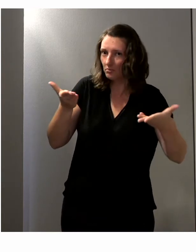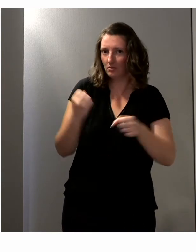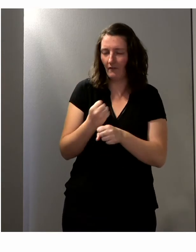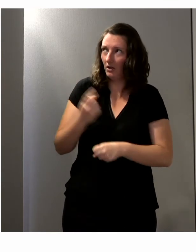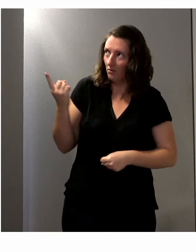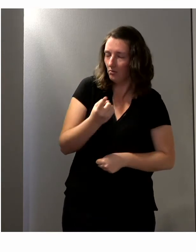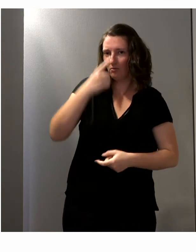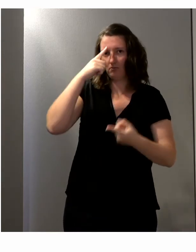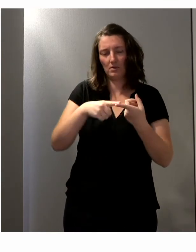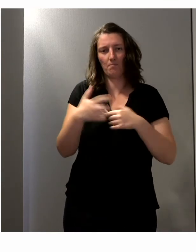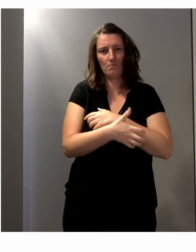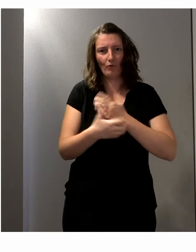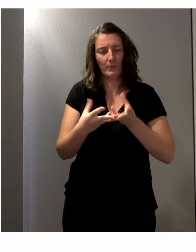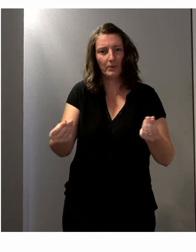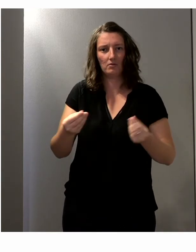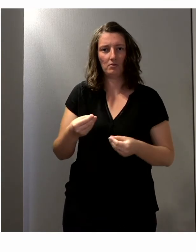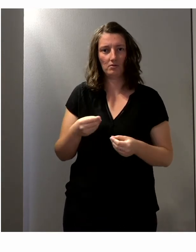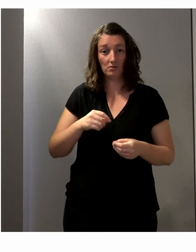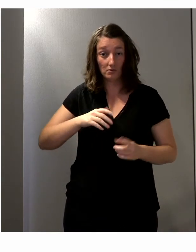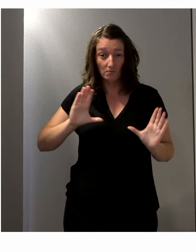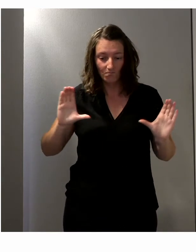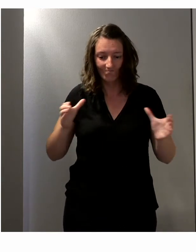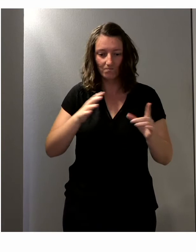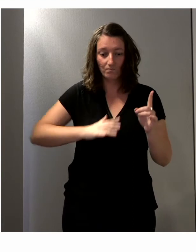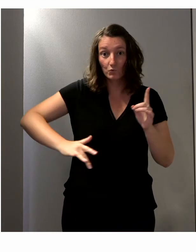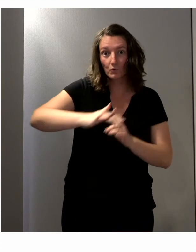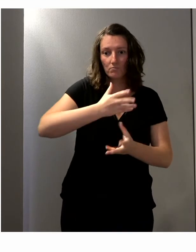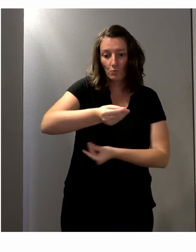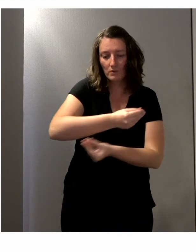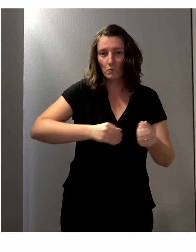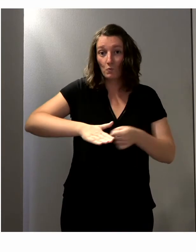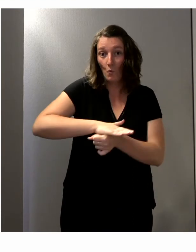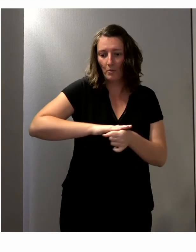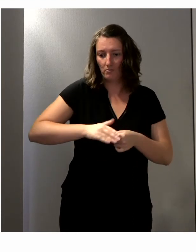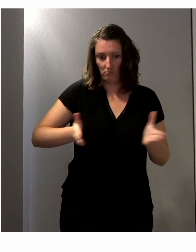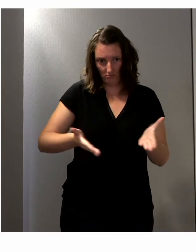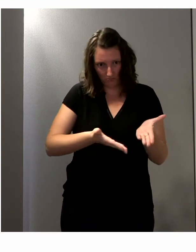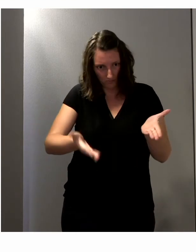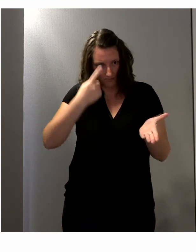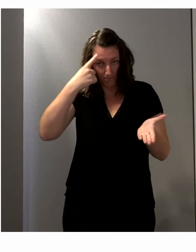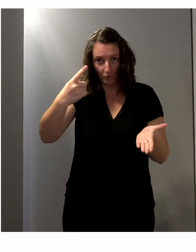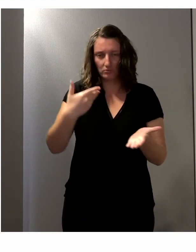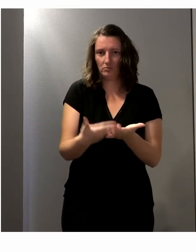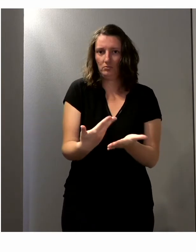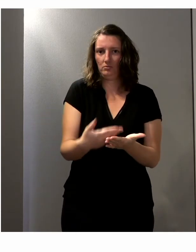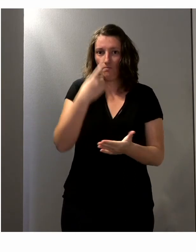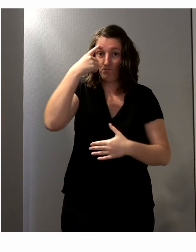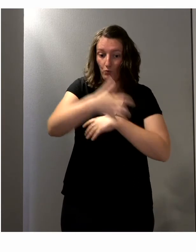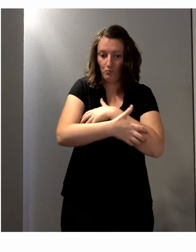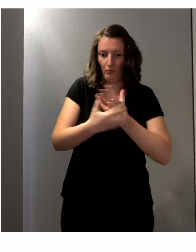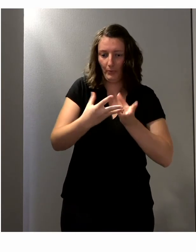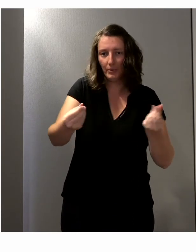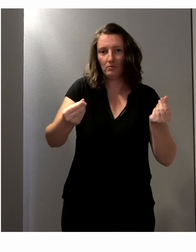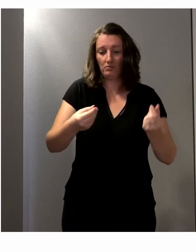absolument remobiliser toute la société pour que la baisse du taux de pauvreté soit un